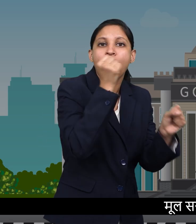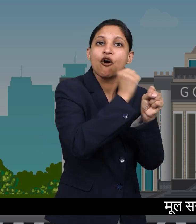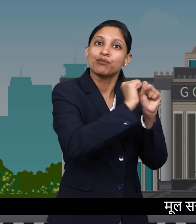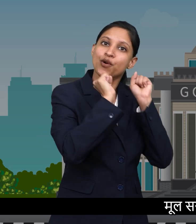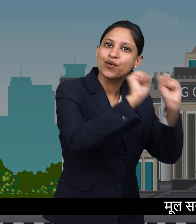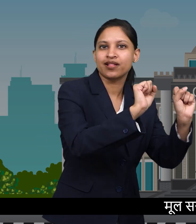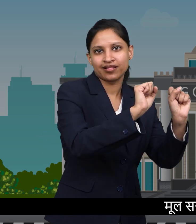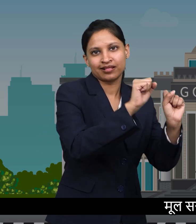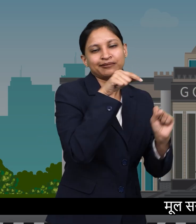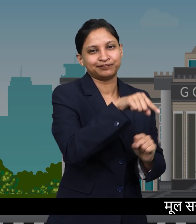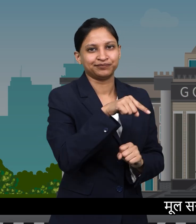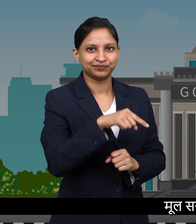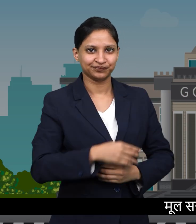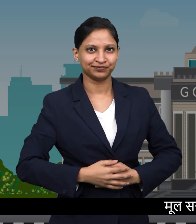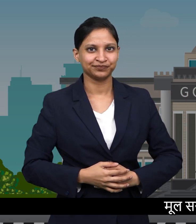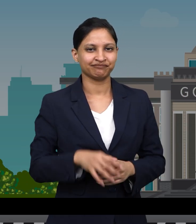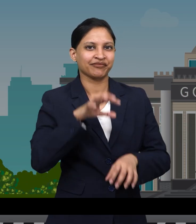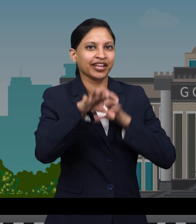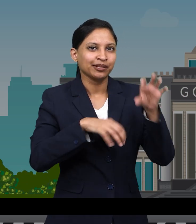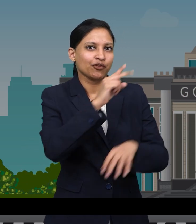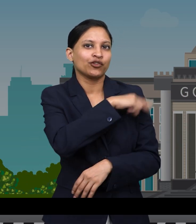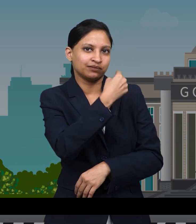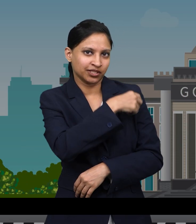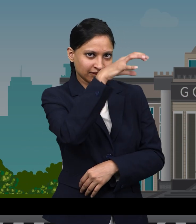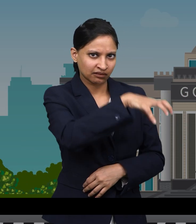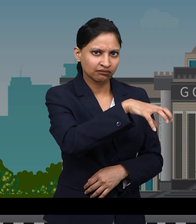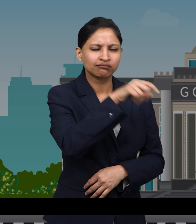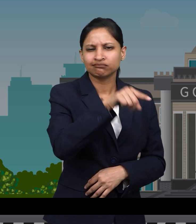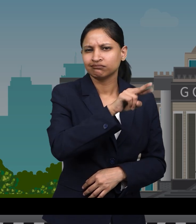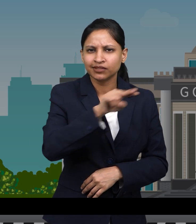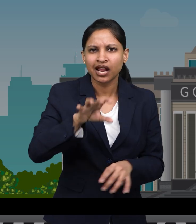मूल सरकारी स्वास्थ्य क्लिनिक, पशु चिकित्सालय,